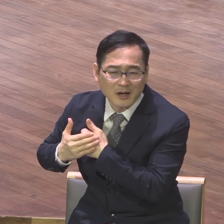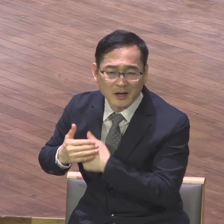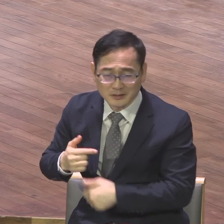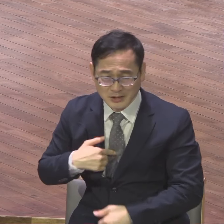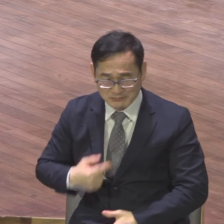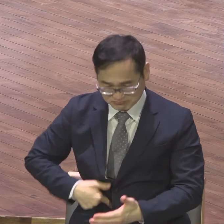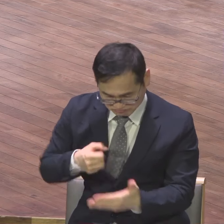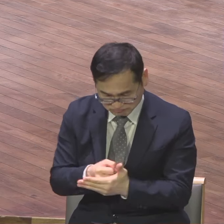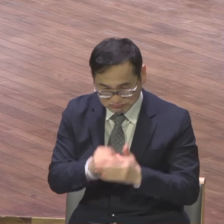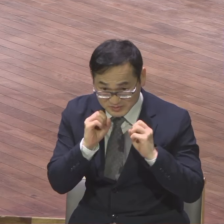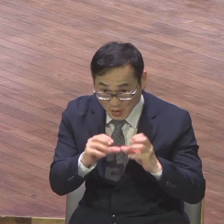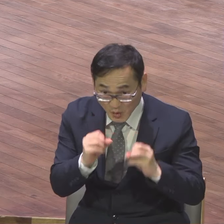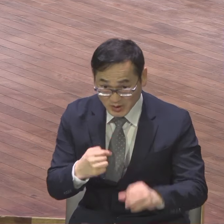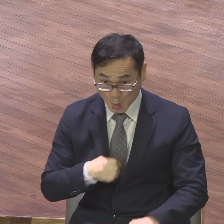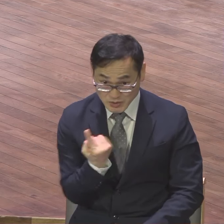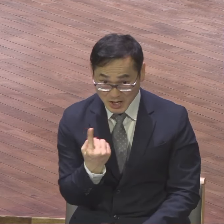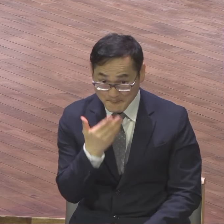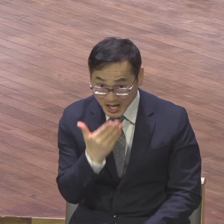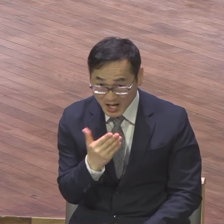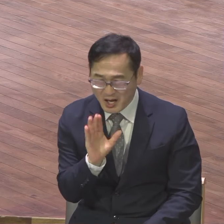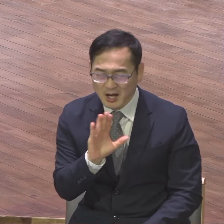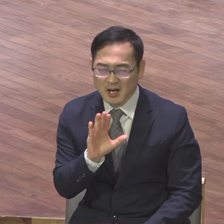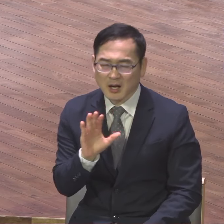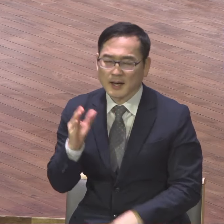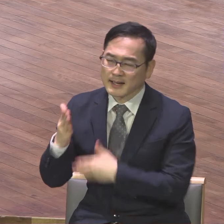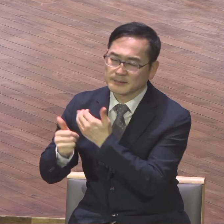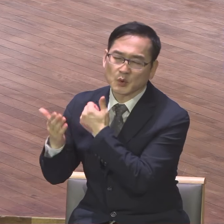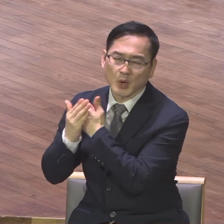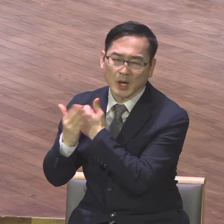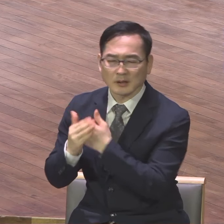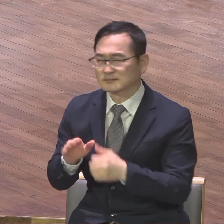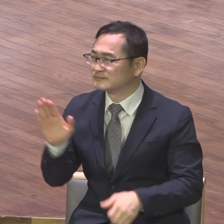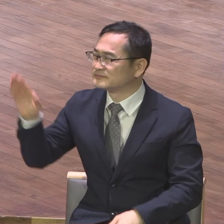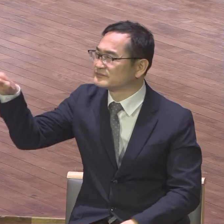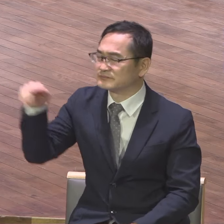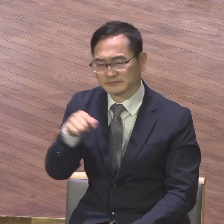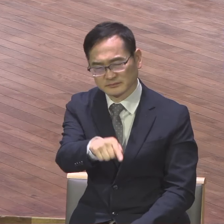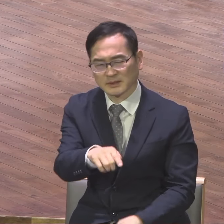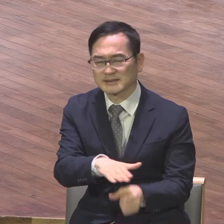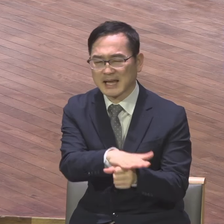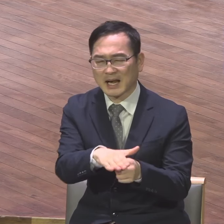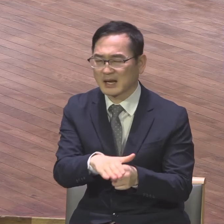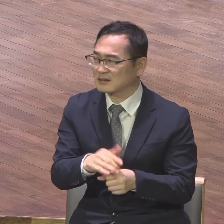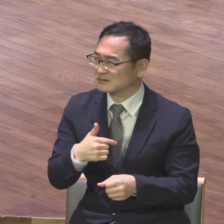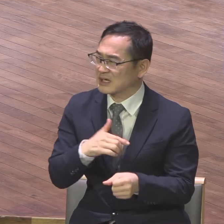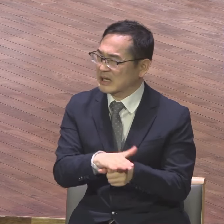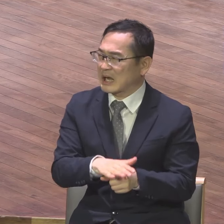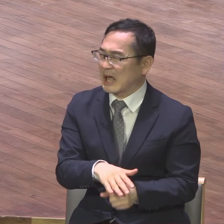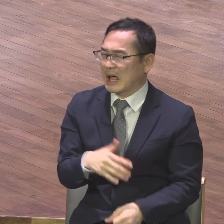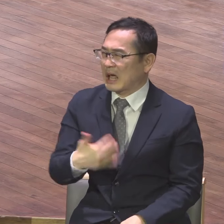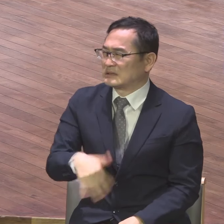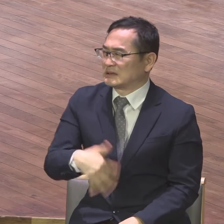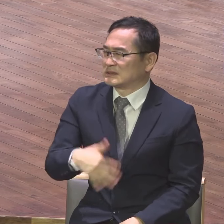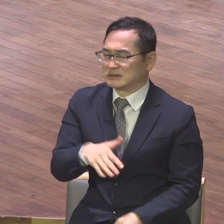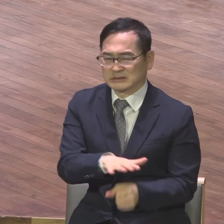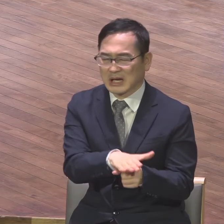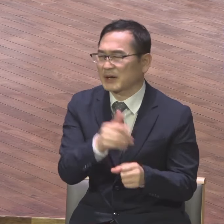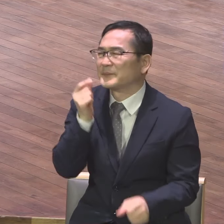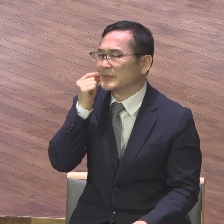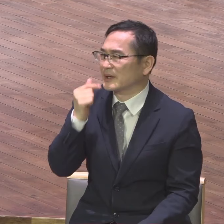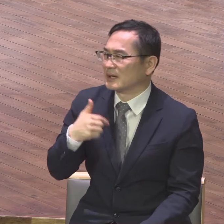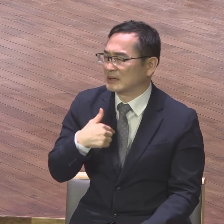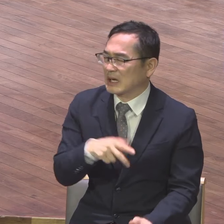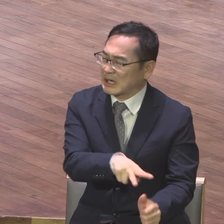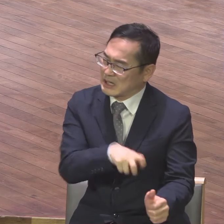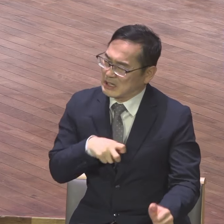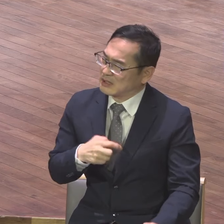아니에요. 우리 결단이 안 됩니다. 그래서 하나님, 내가 저 사람을 사랑할 수 있는 마음을 주십시오. 내 인간으로는